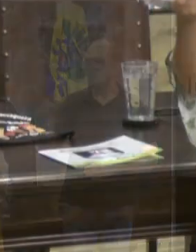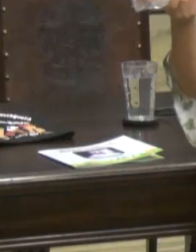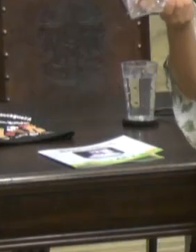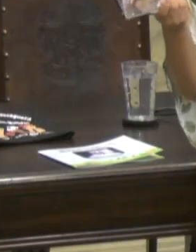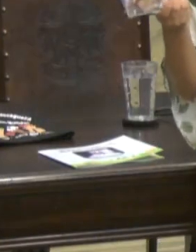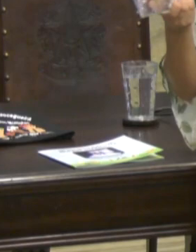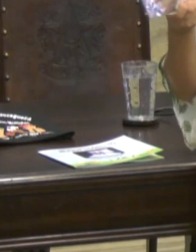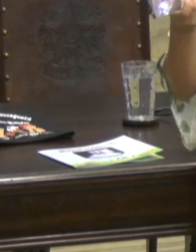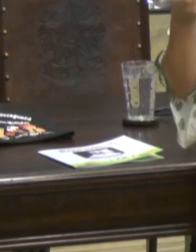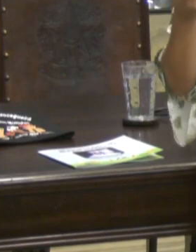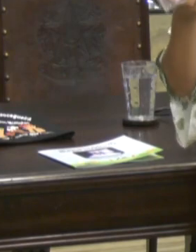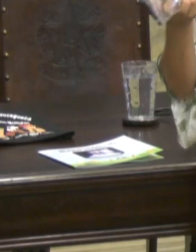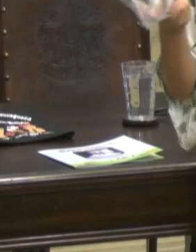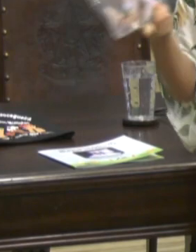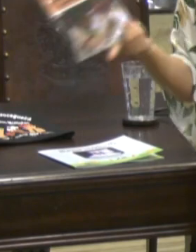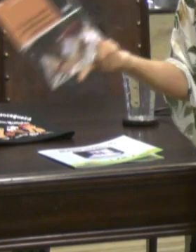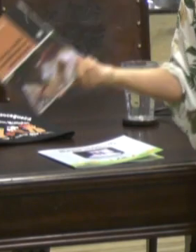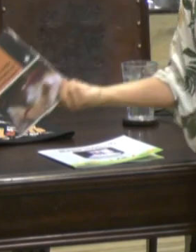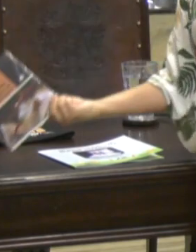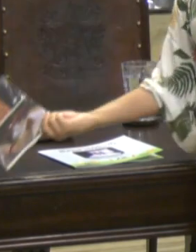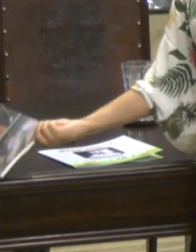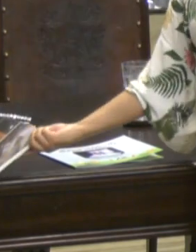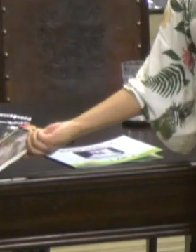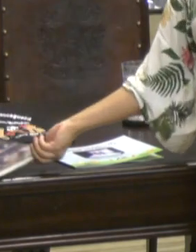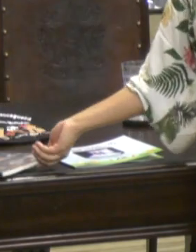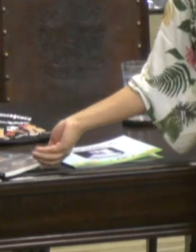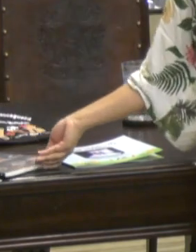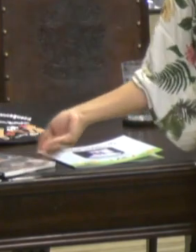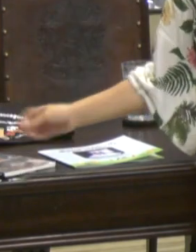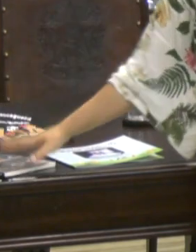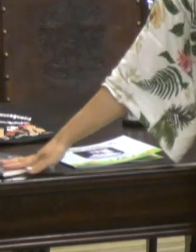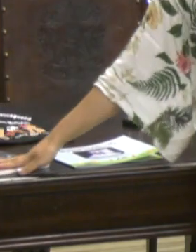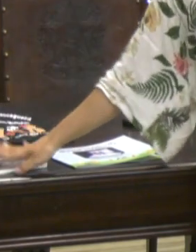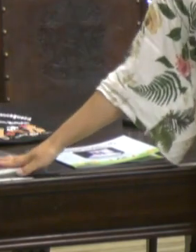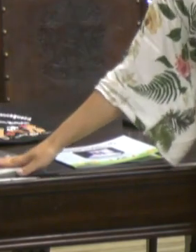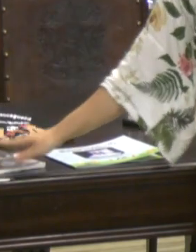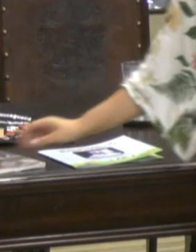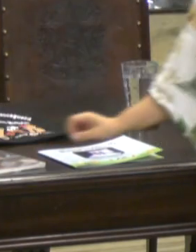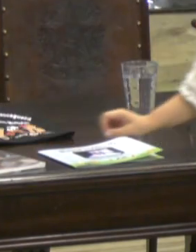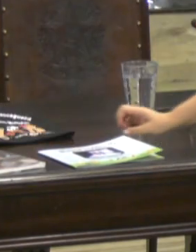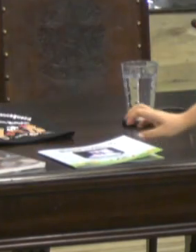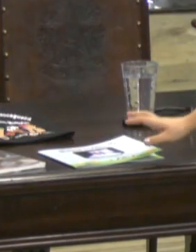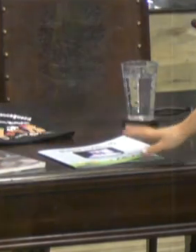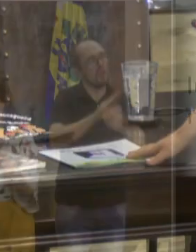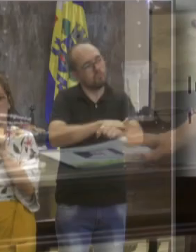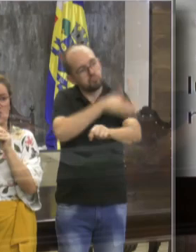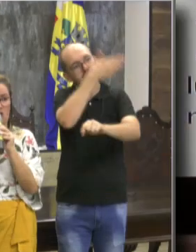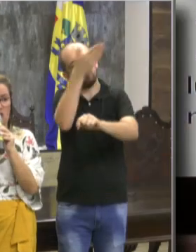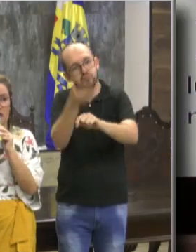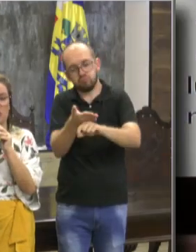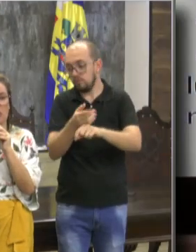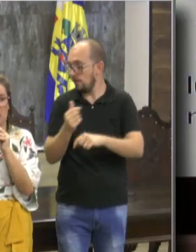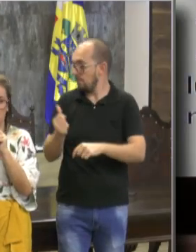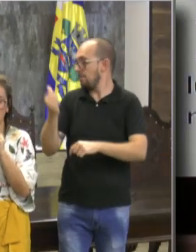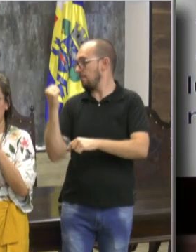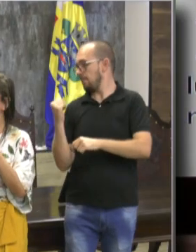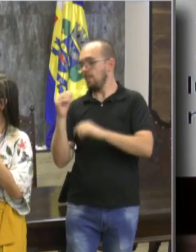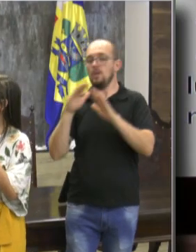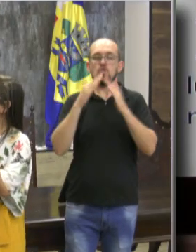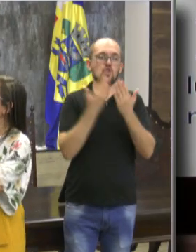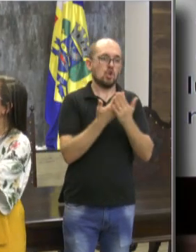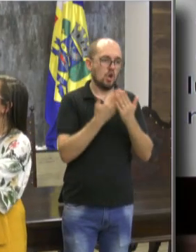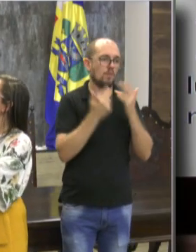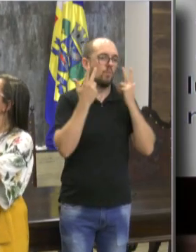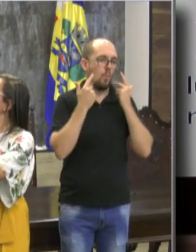para professores no final, tá? É bem interessante. Aqui é uma escola de tempo integral que a gente fez. E aqui na escola regular,